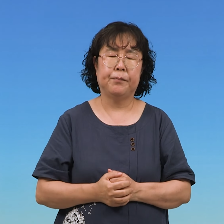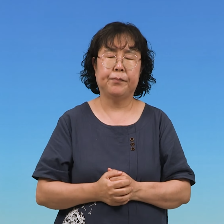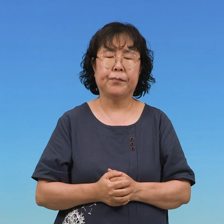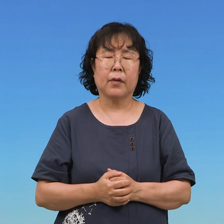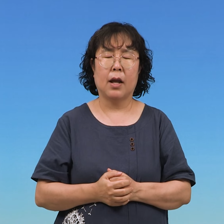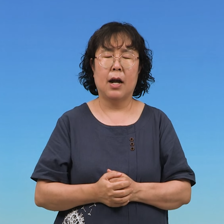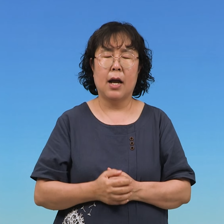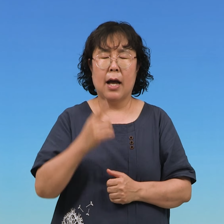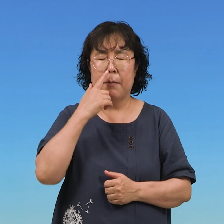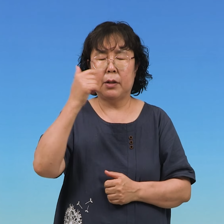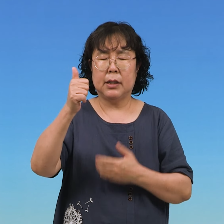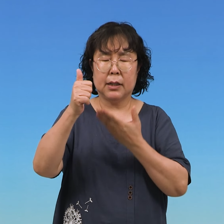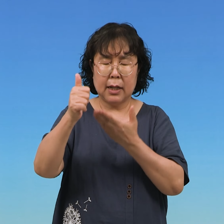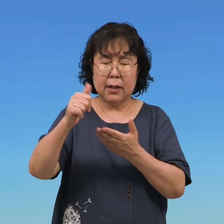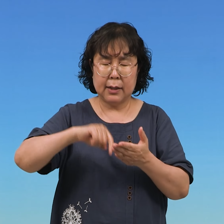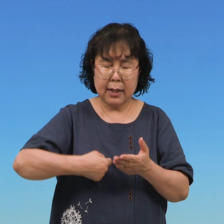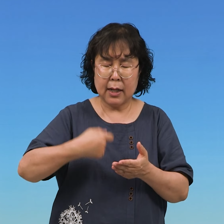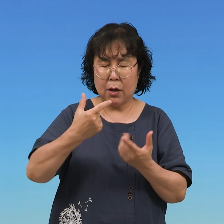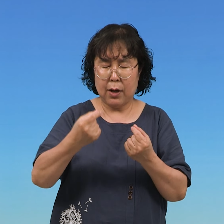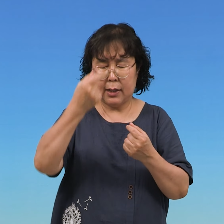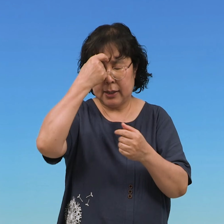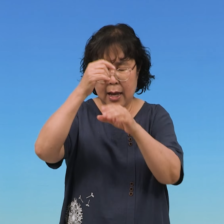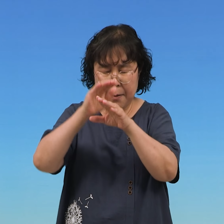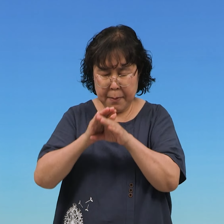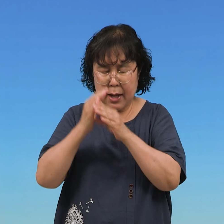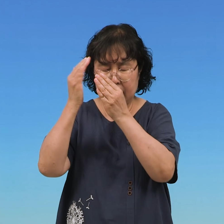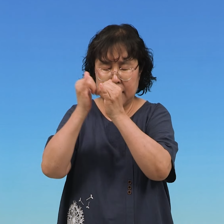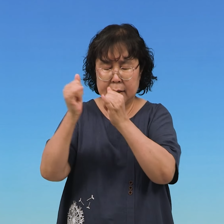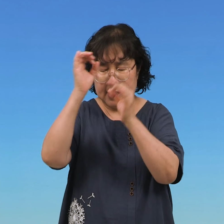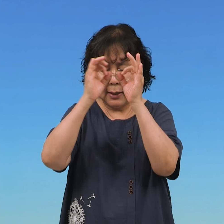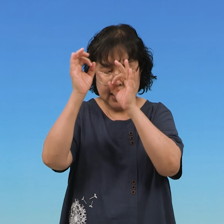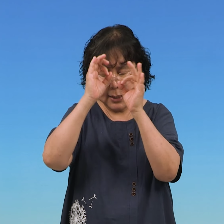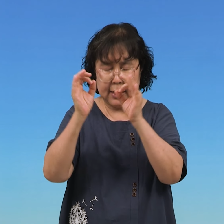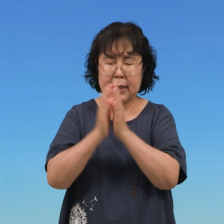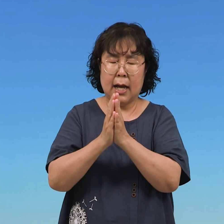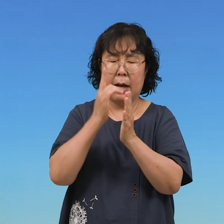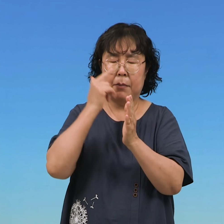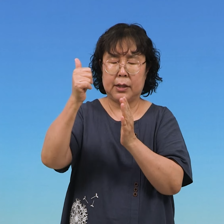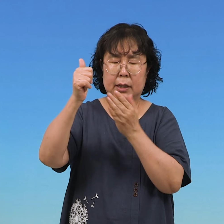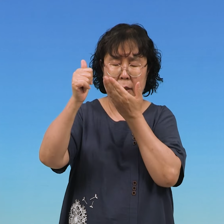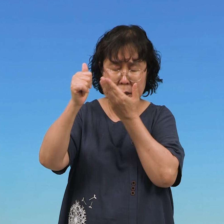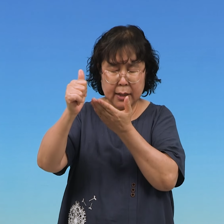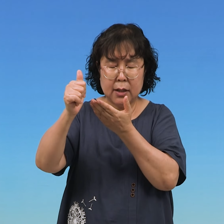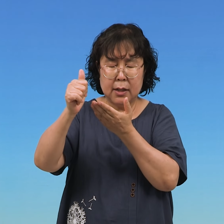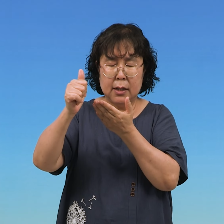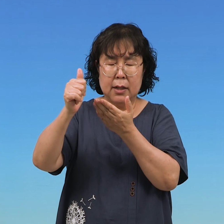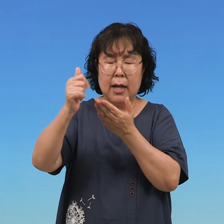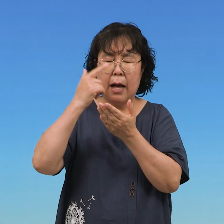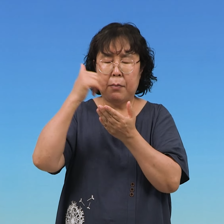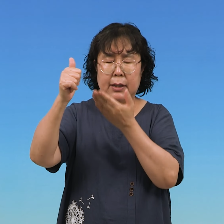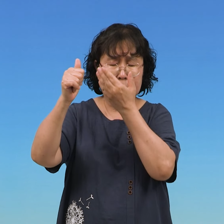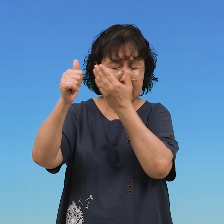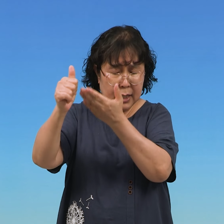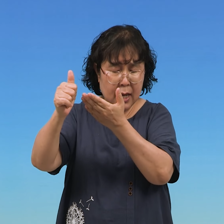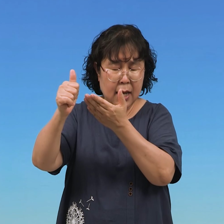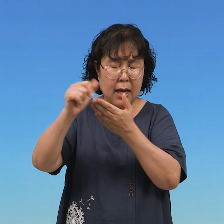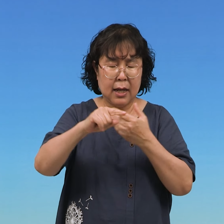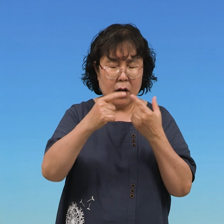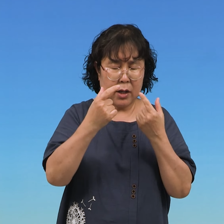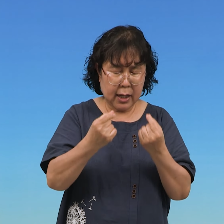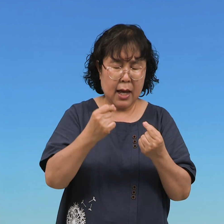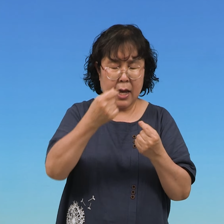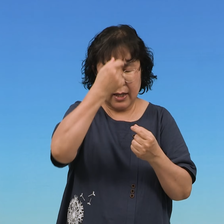아버지께서는 자기에게 이렇게 예배하는 자들을 찾으시느니라. 아버지께서는 당신에게